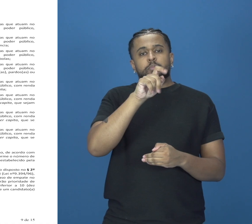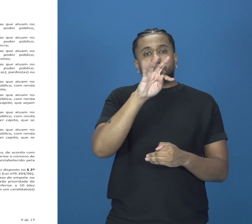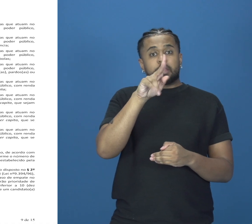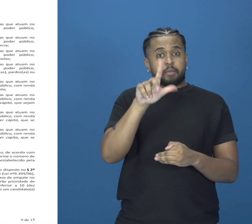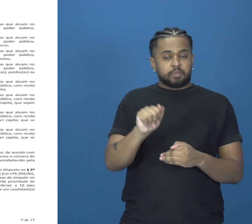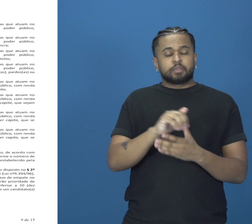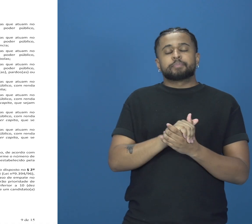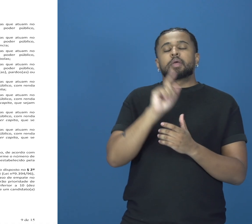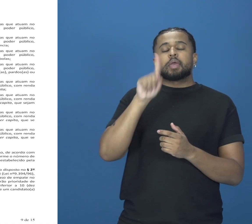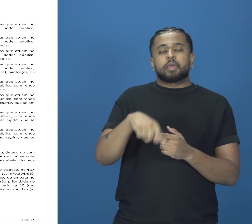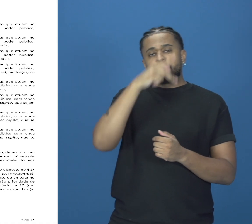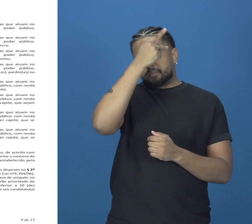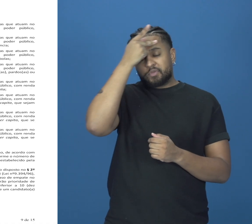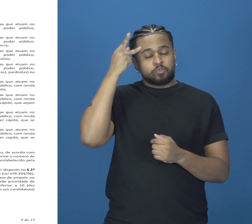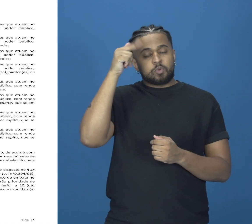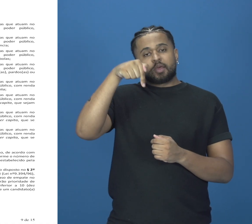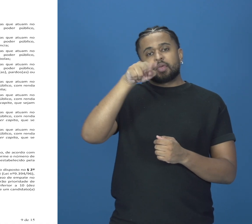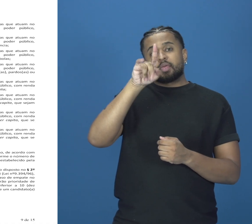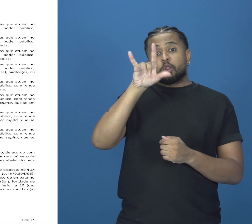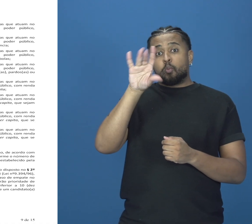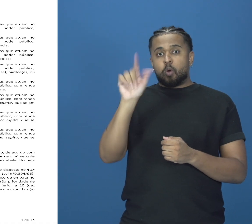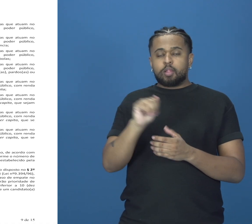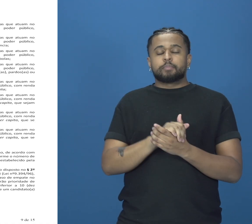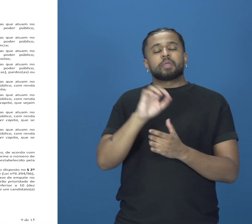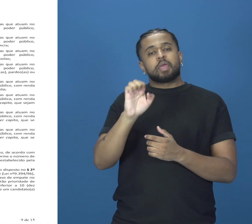capita, que se autodeclararem quilombolas. E